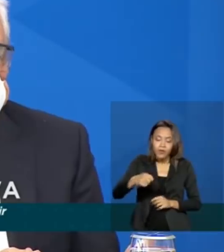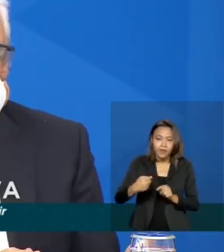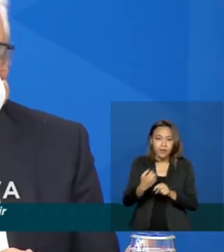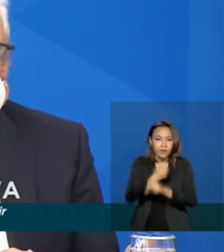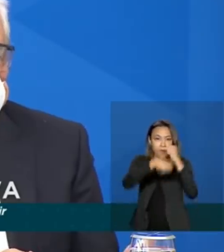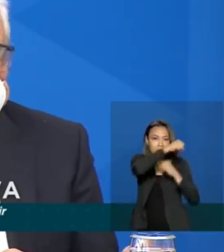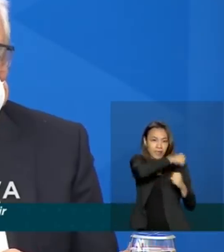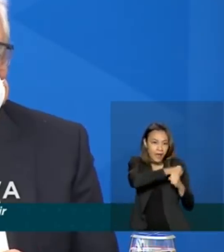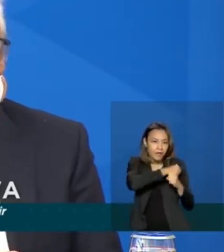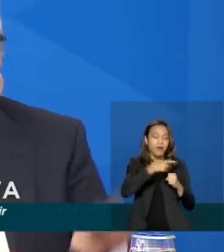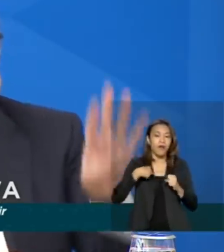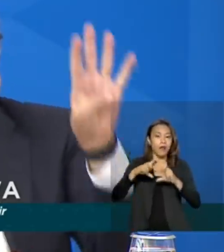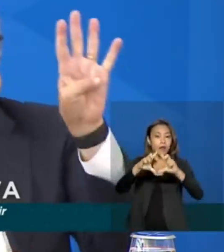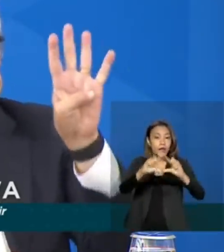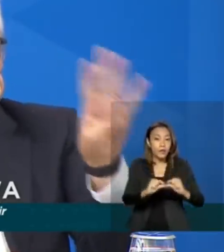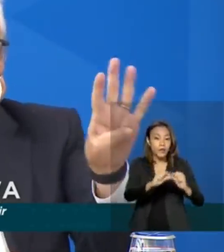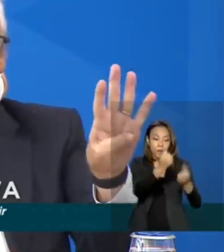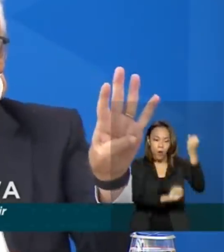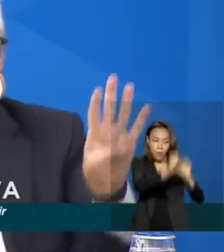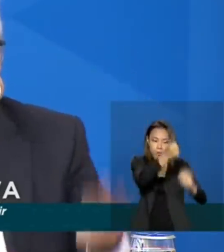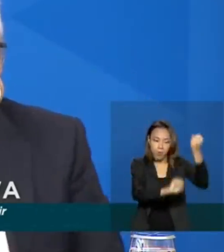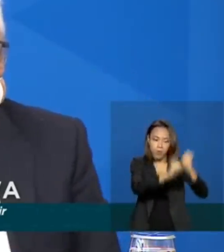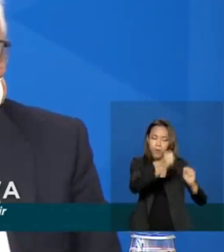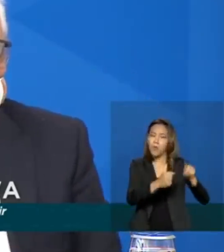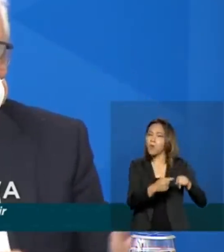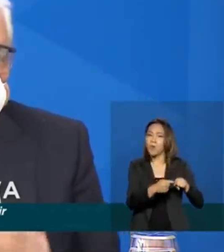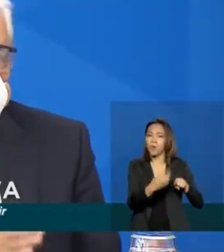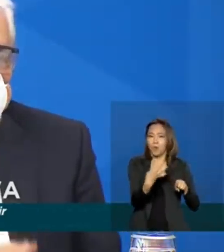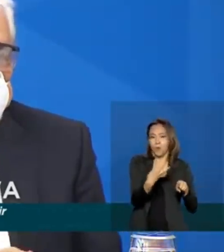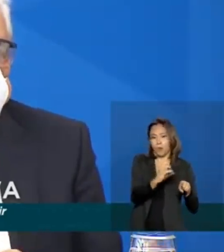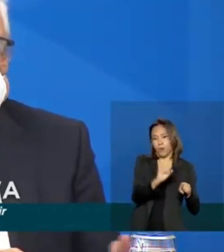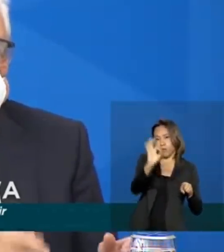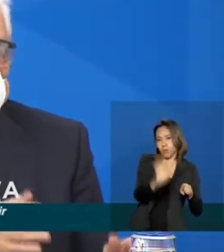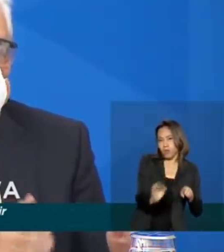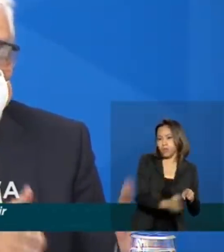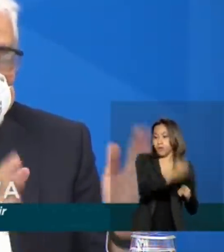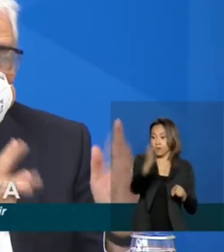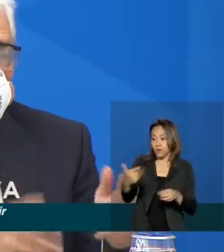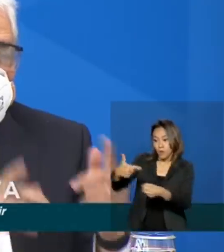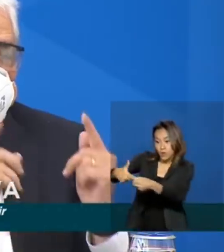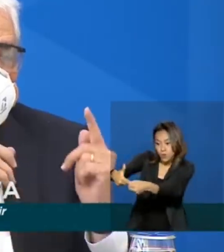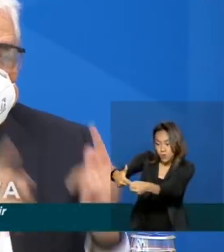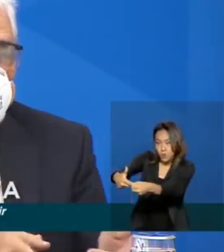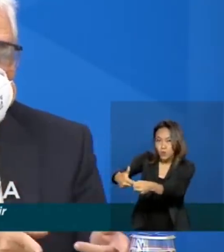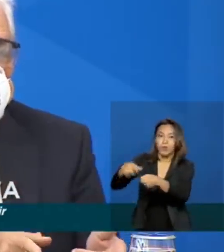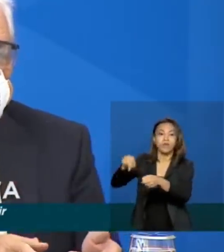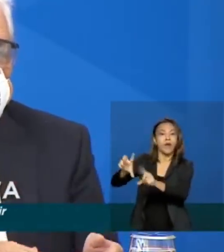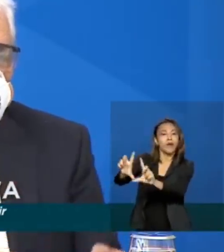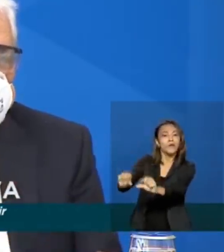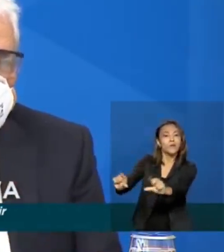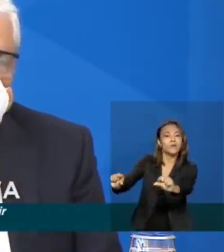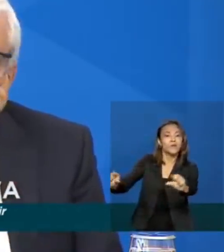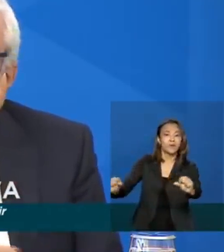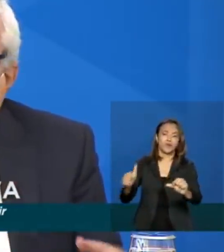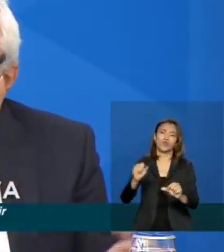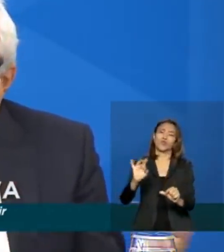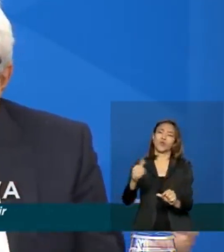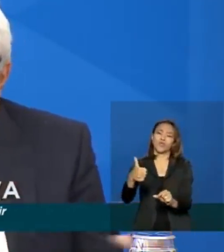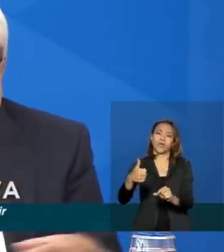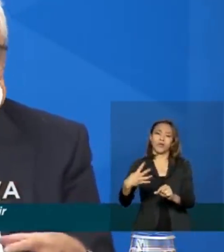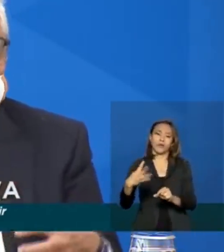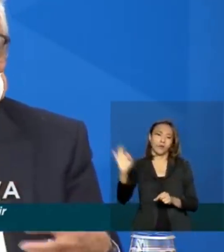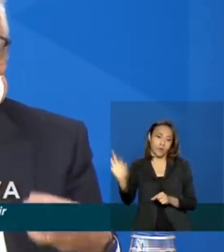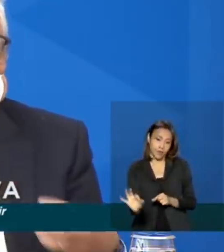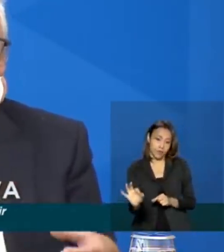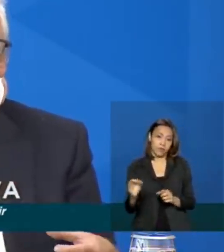Petrobras reduziu o preço da refinaria em 40%. Nos postos, a redução foi só de 14%.